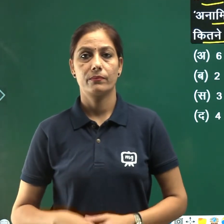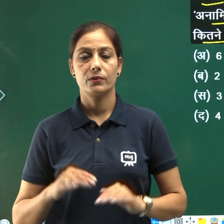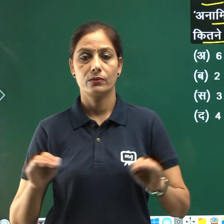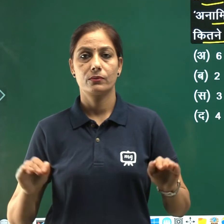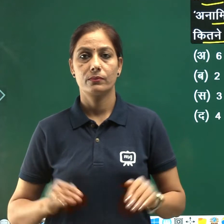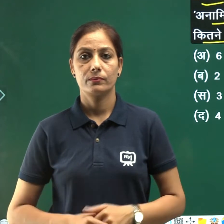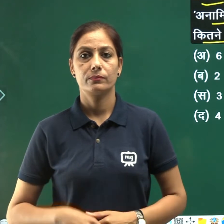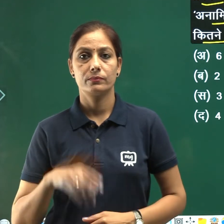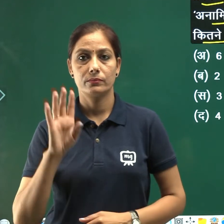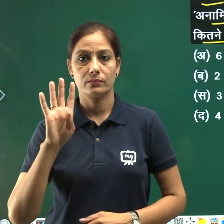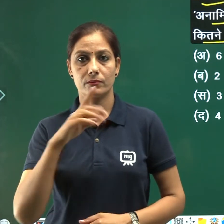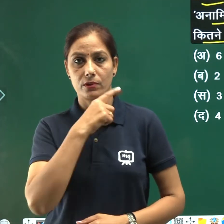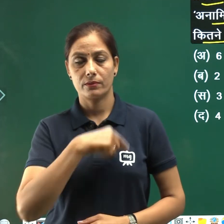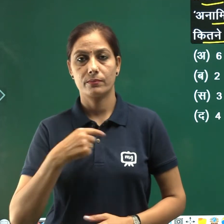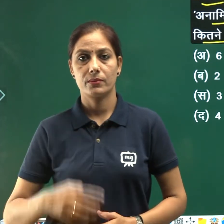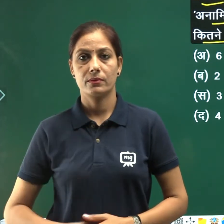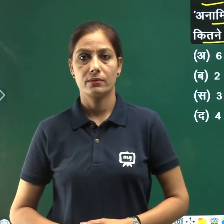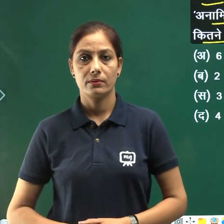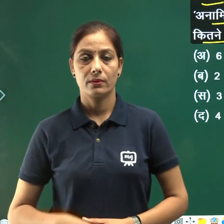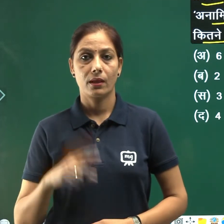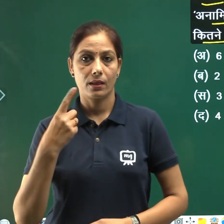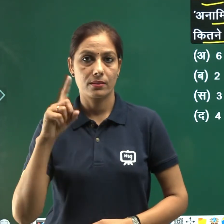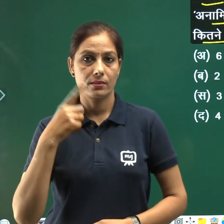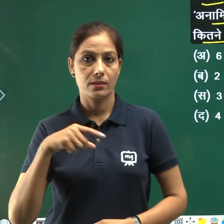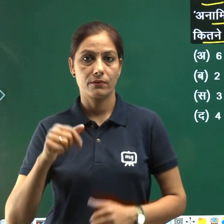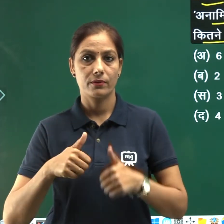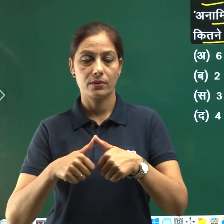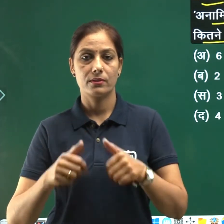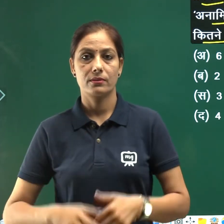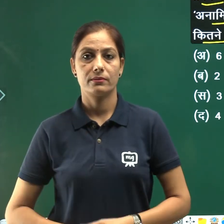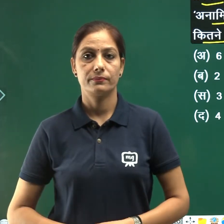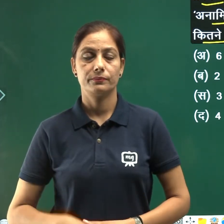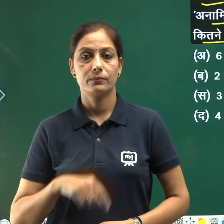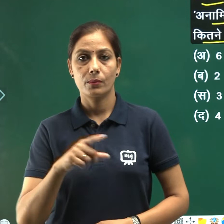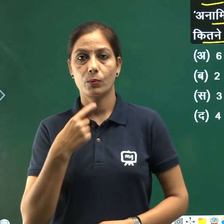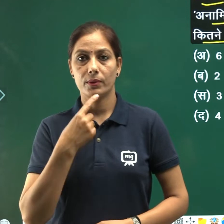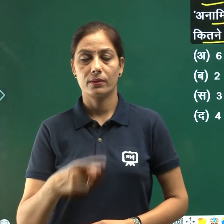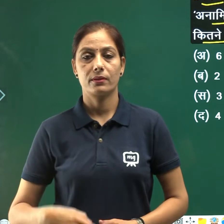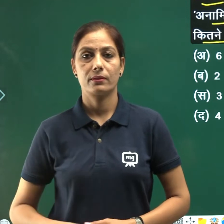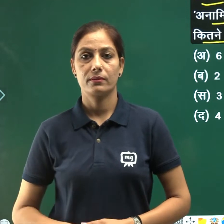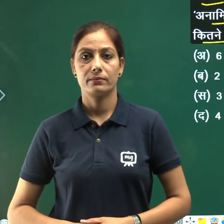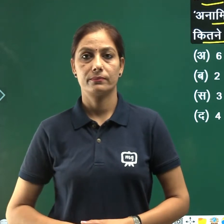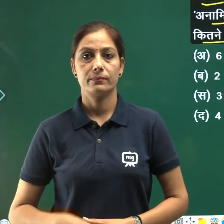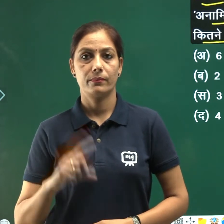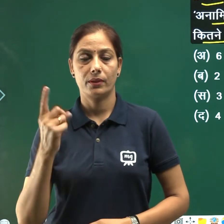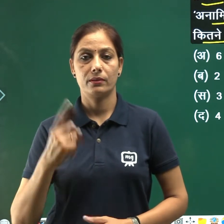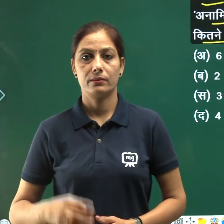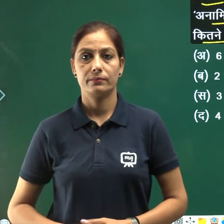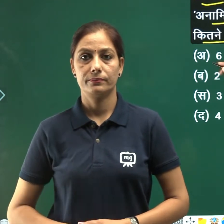बच्चों, इन 4 विकल्प में से एक सही विकल्प आपको बताना है।